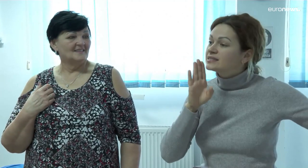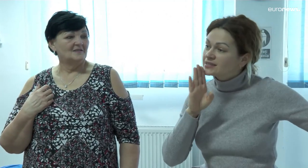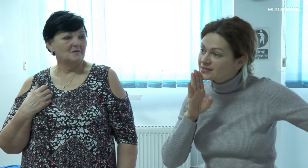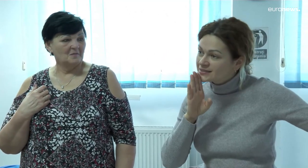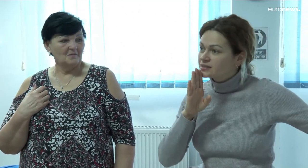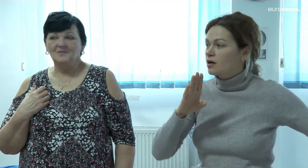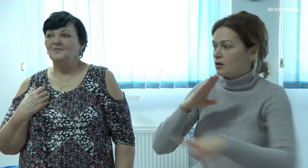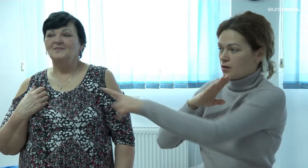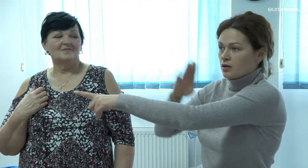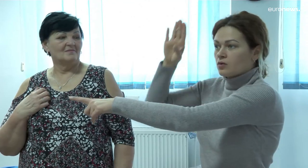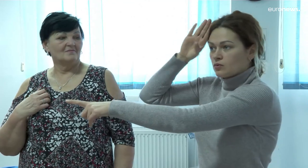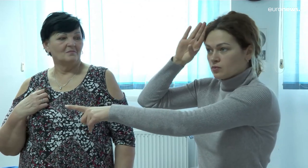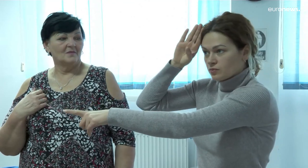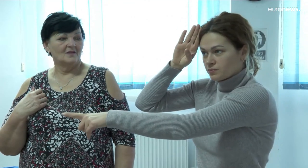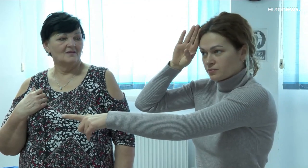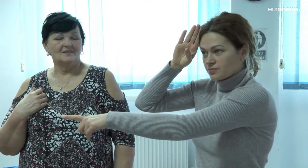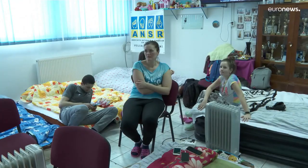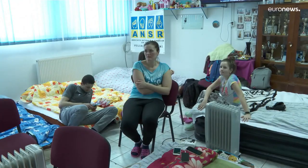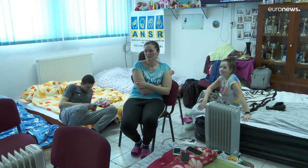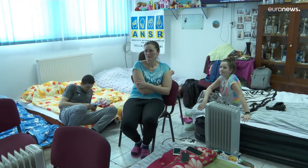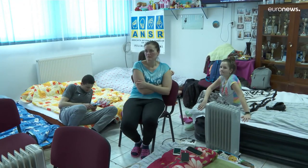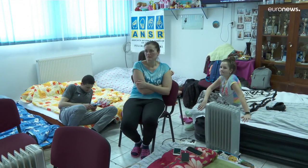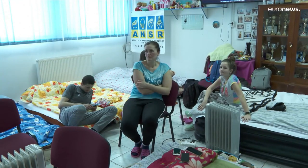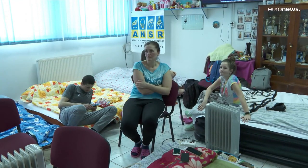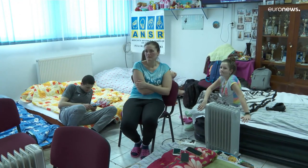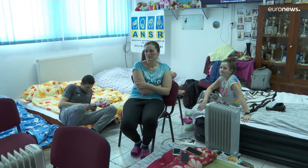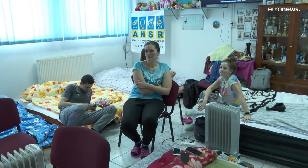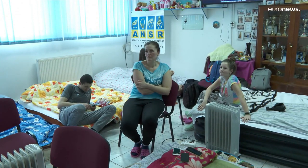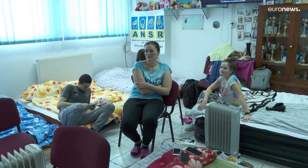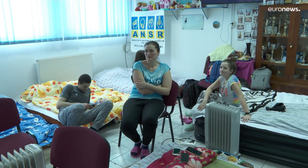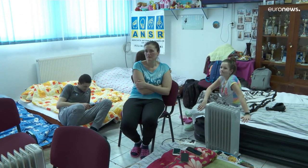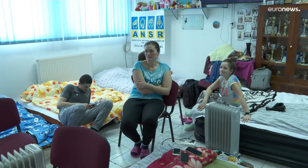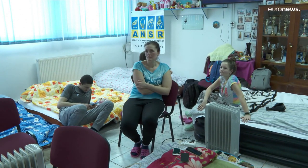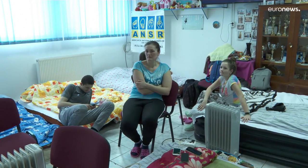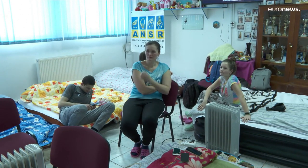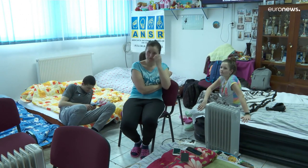Según la ONU, la guerra ha cambiado la vida de casi 3 millones de personas con discapacidad que viven en Ucrania.